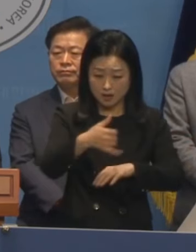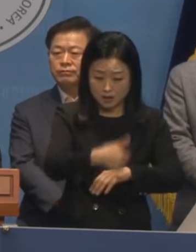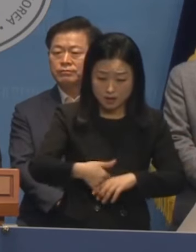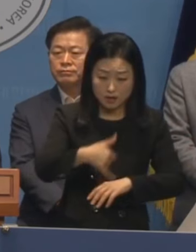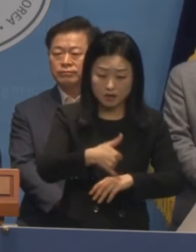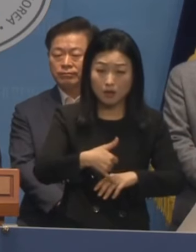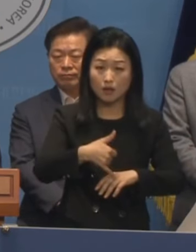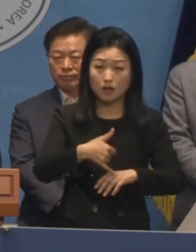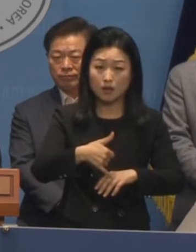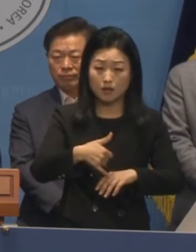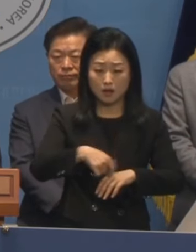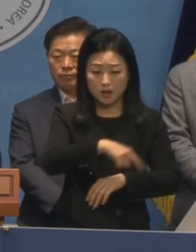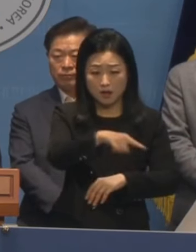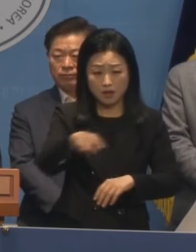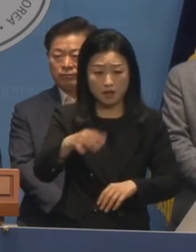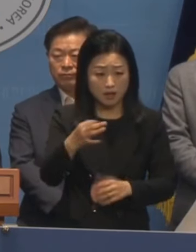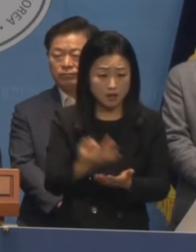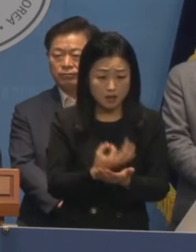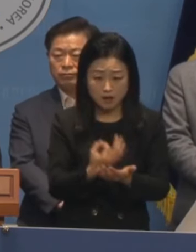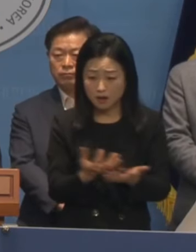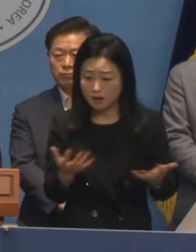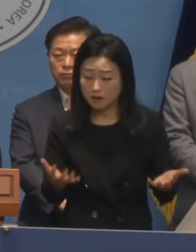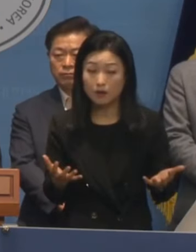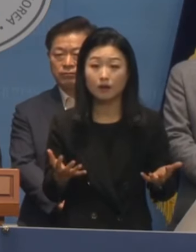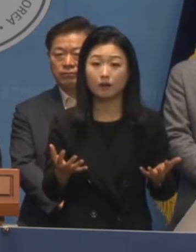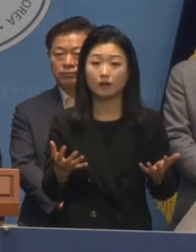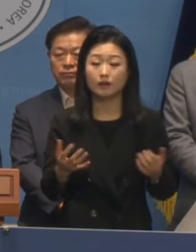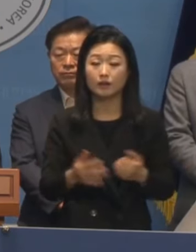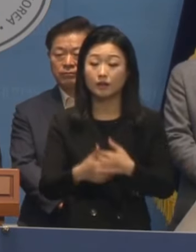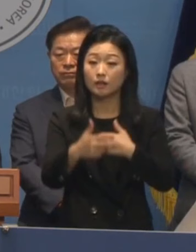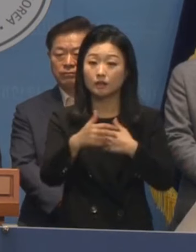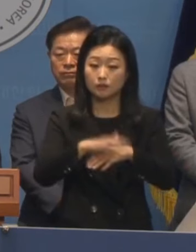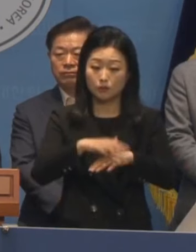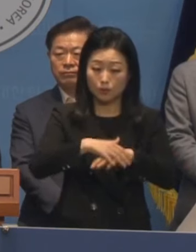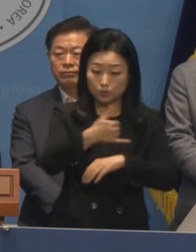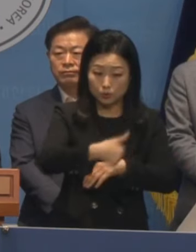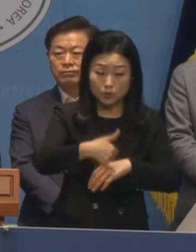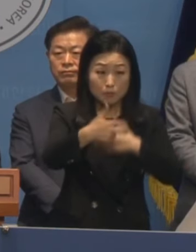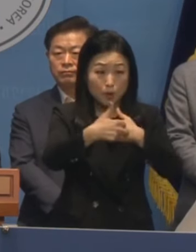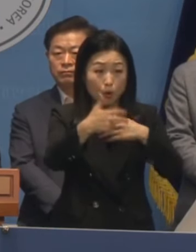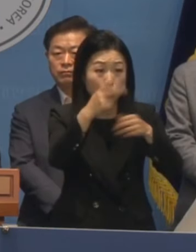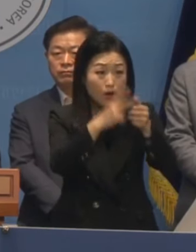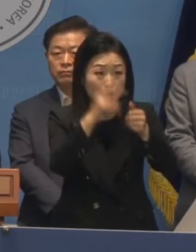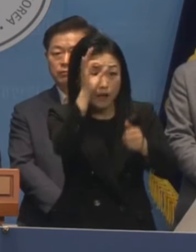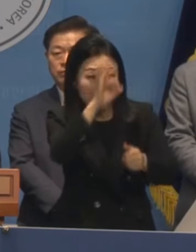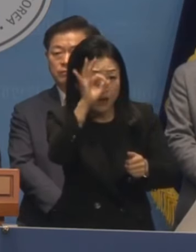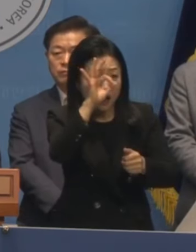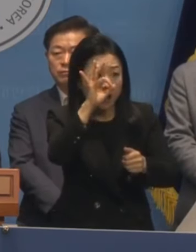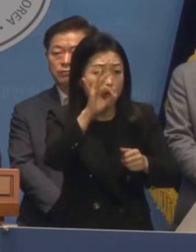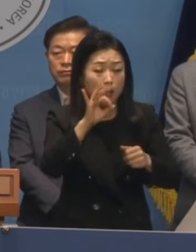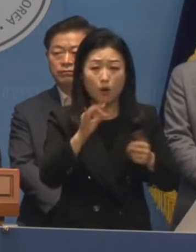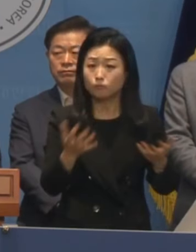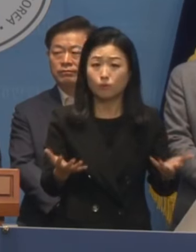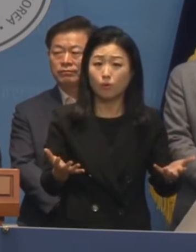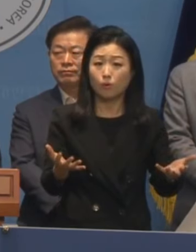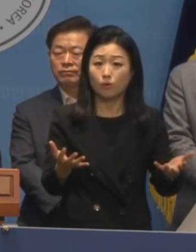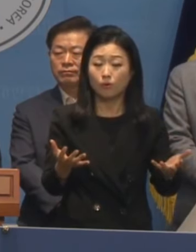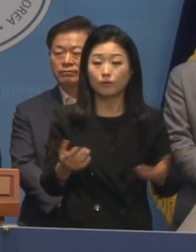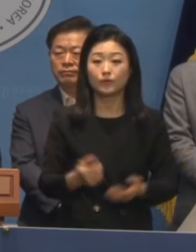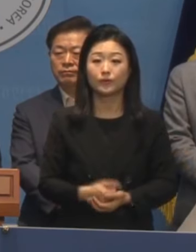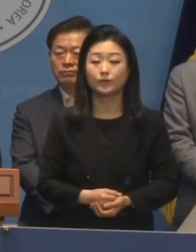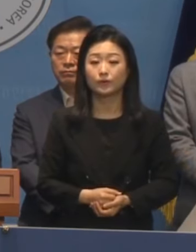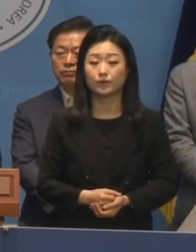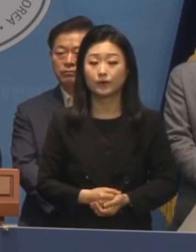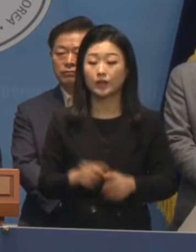하늘을 찌릅니다 농천 의료 현장에서는 의를 눈씻고 찾아봐도 보이지 않습니다